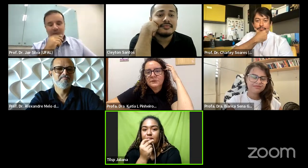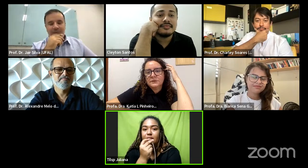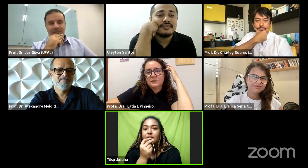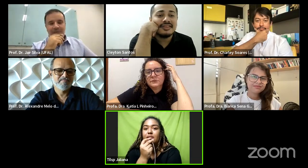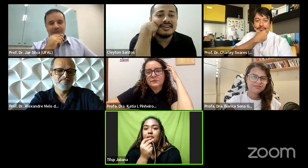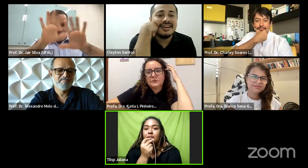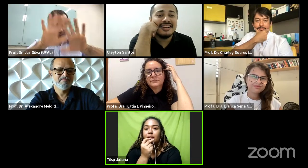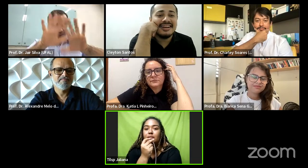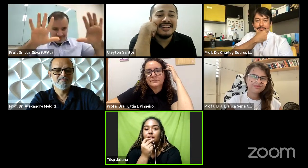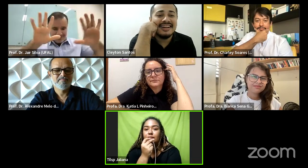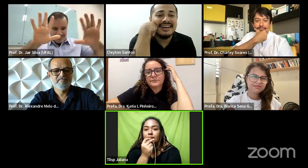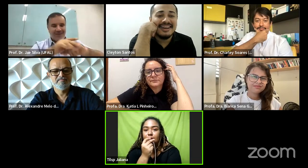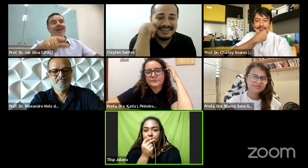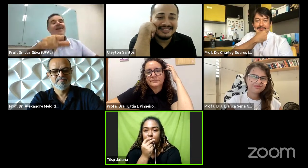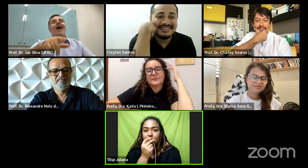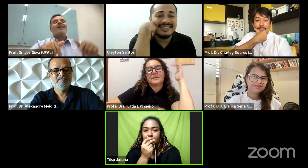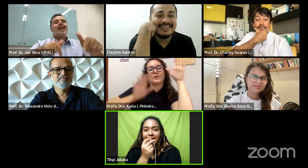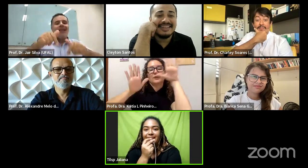Letras Libras.